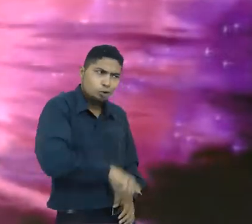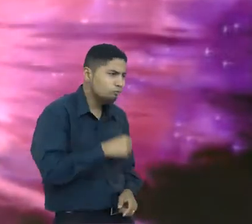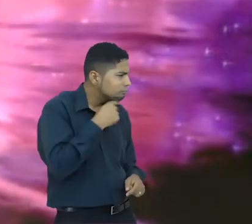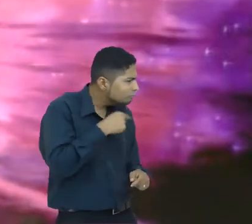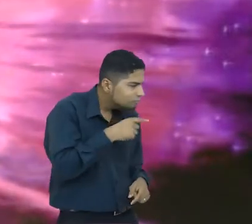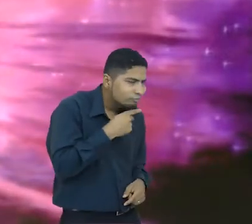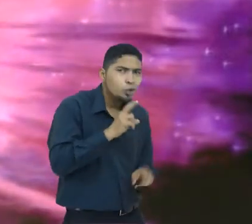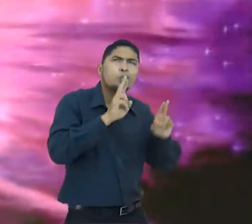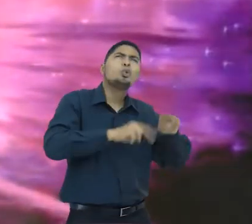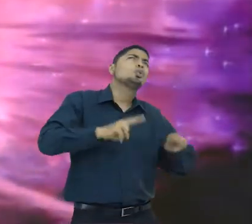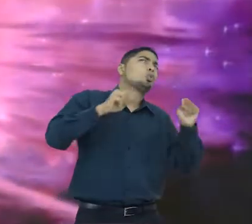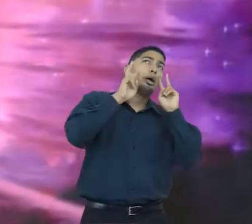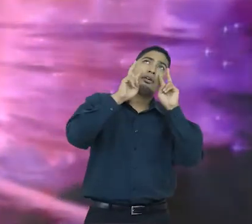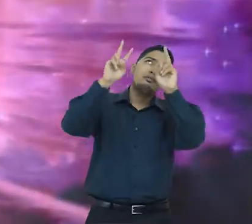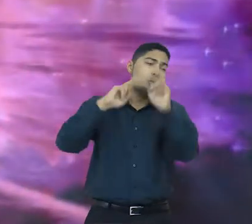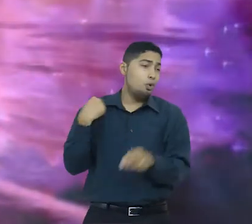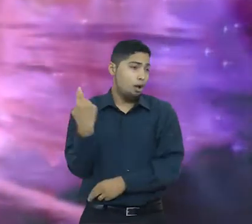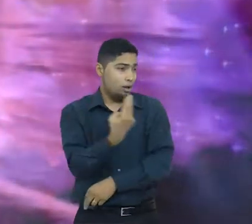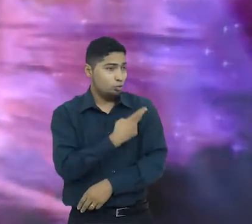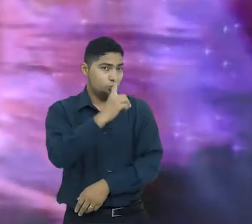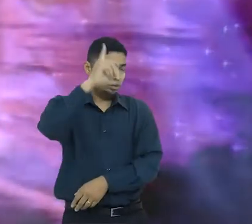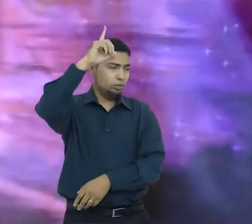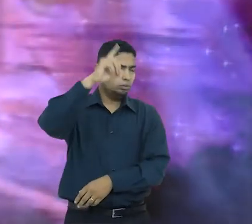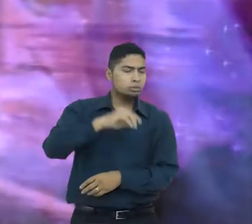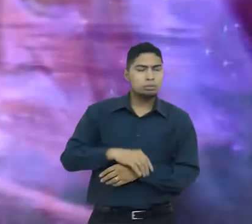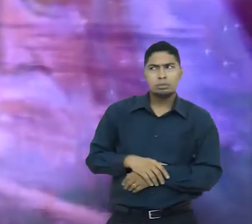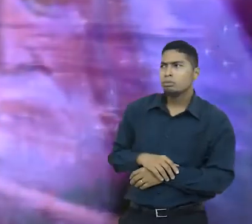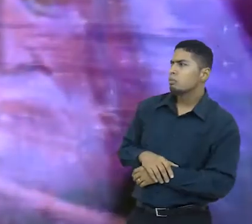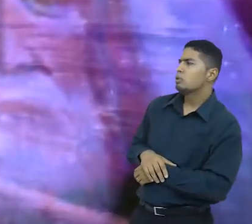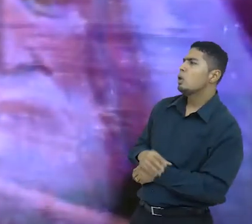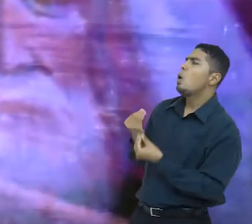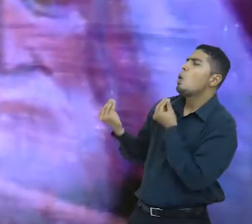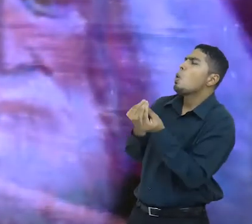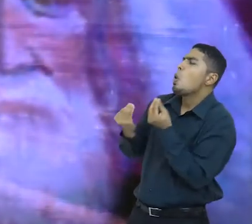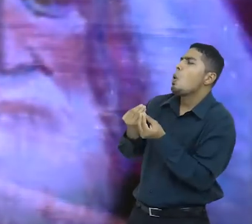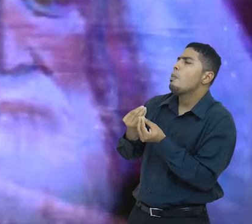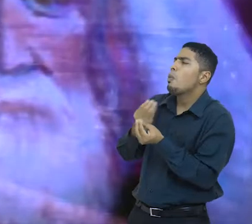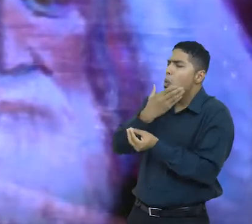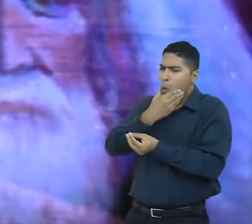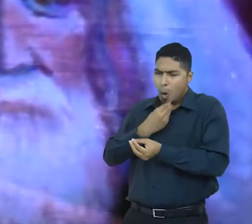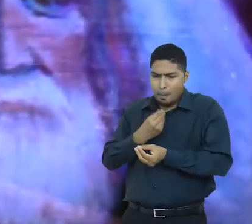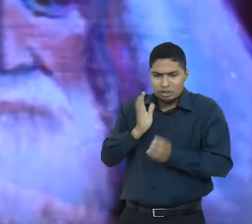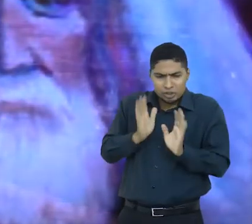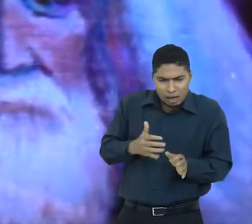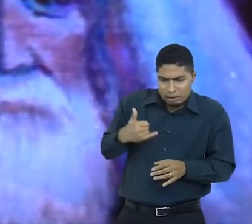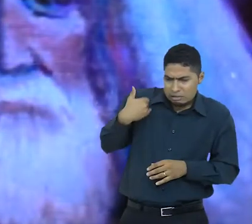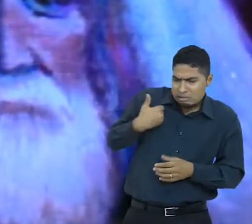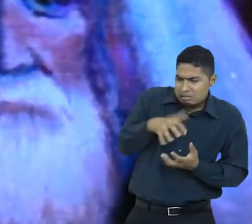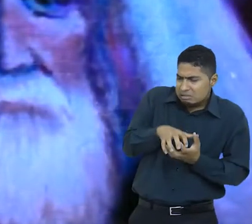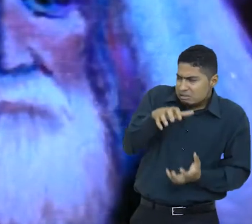de Deus. Nicodemos perguntou: mas como um homem pode nascer de novo se já é velho? Ele poderia